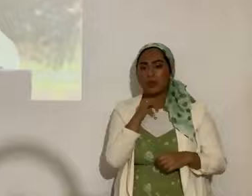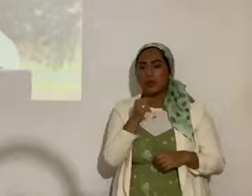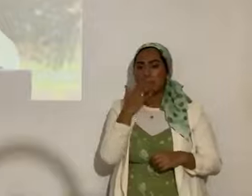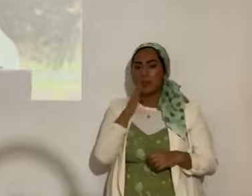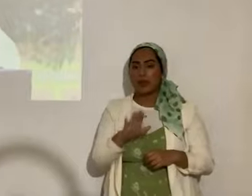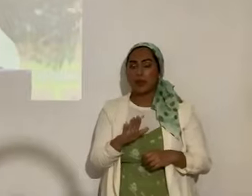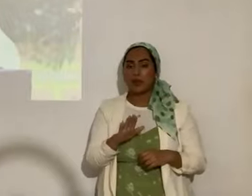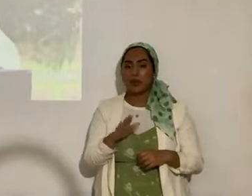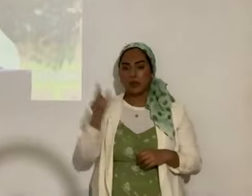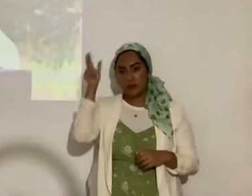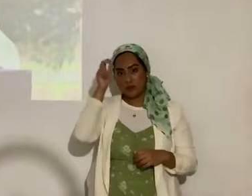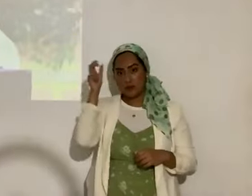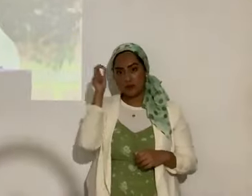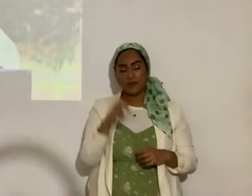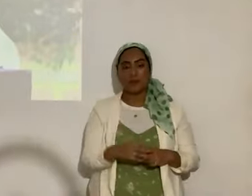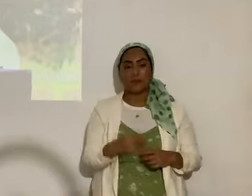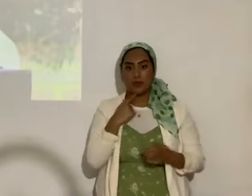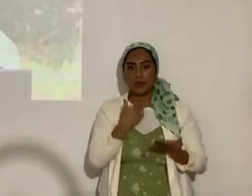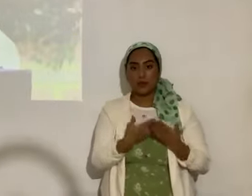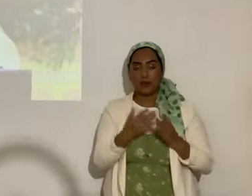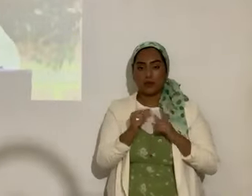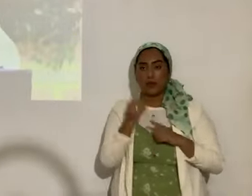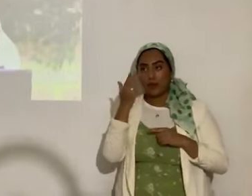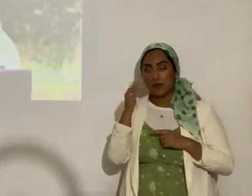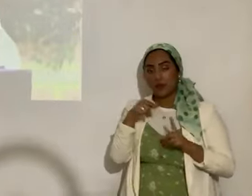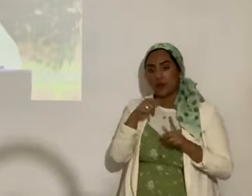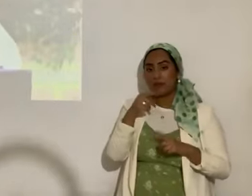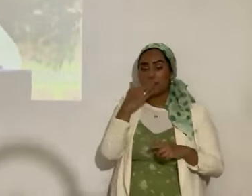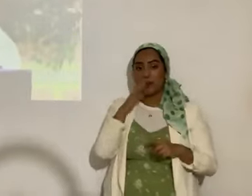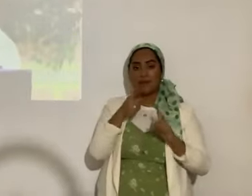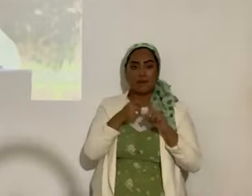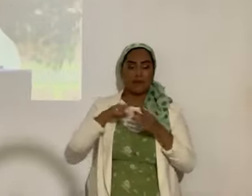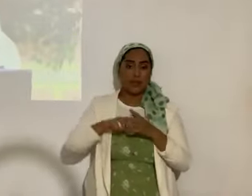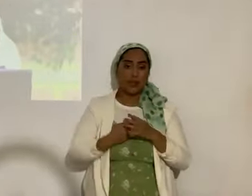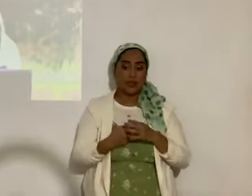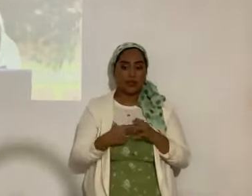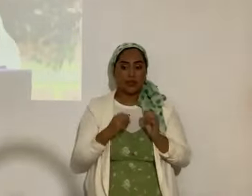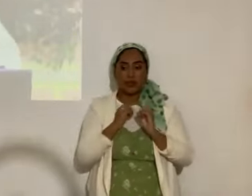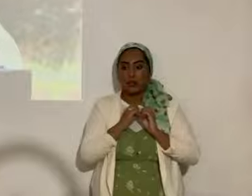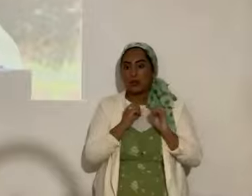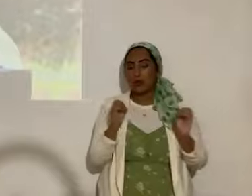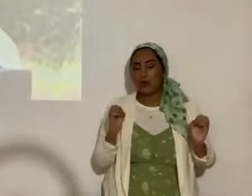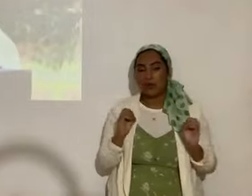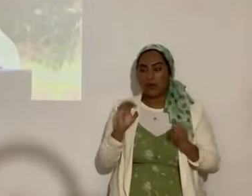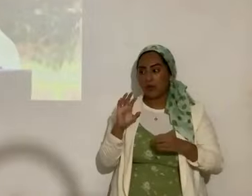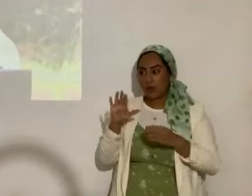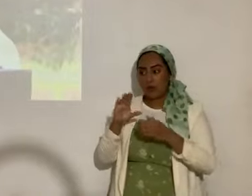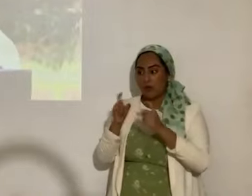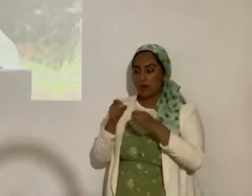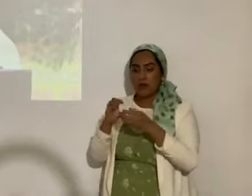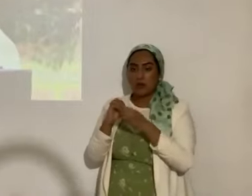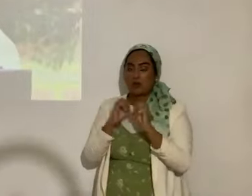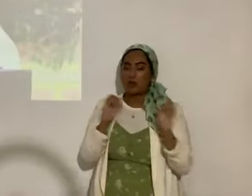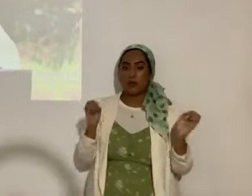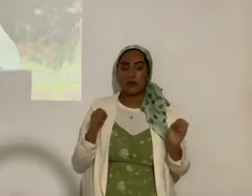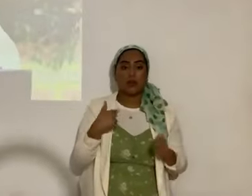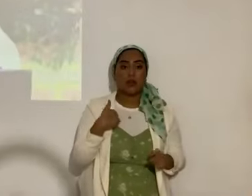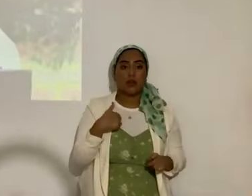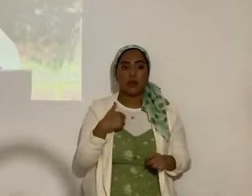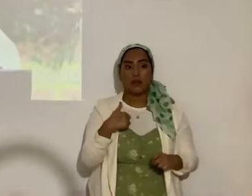malo el enemigo eso dice la palabra que él es malo desde el principio y no hay ningún atributo en él Entonces